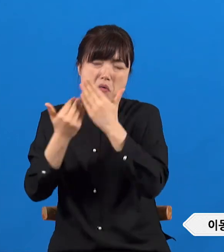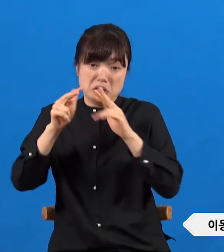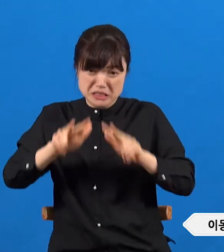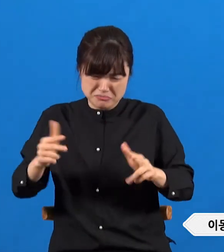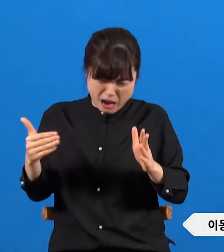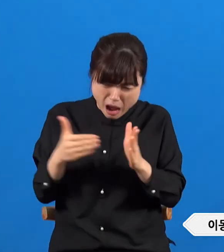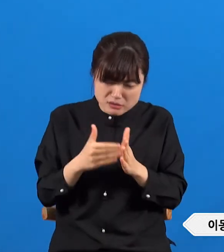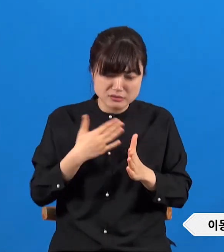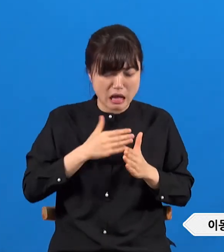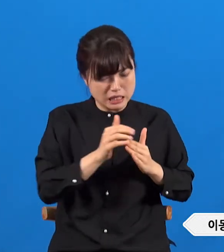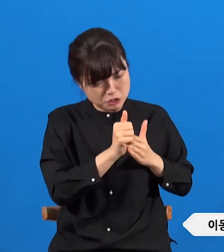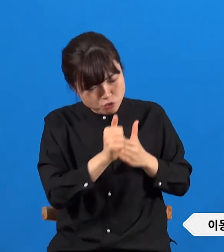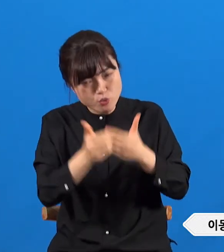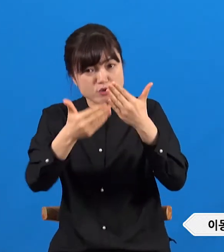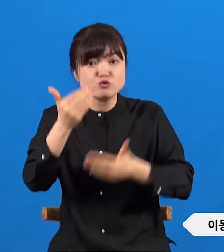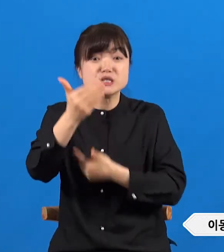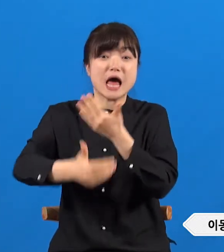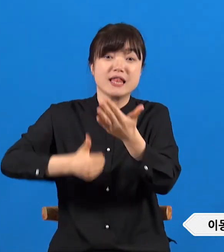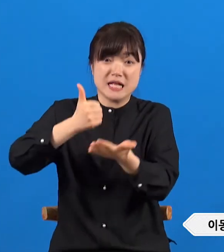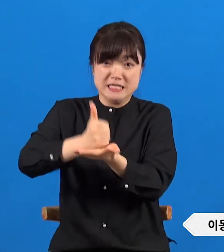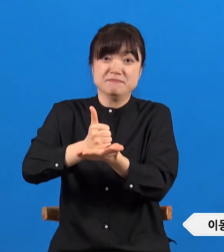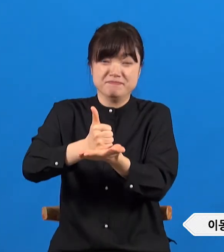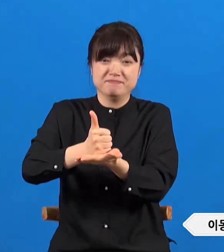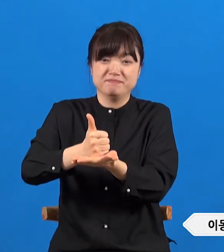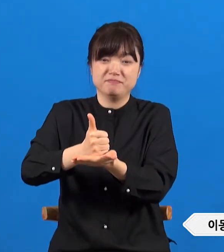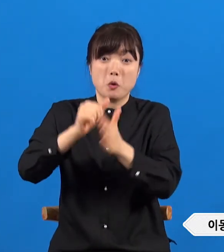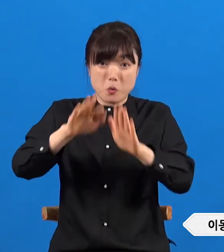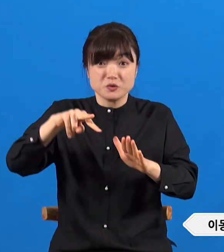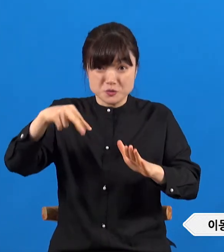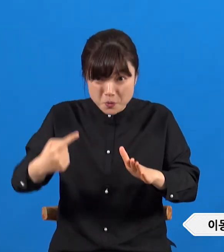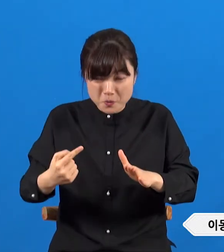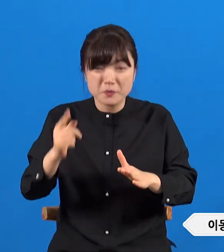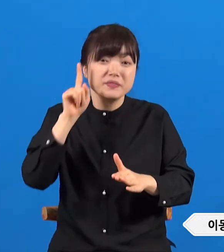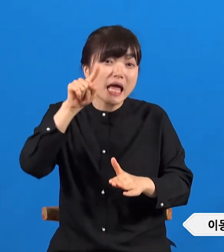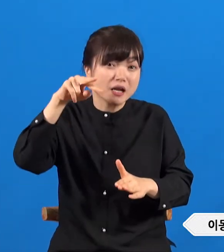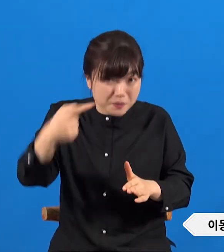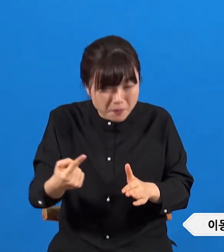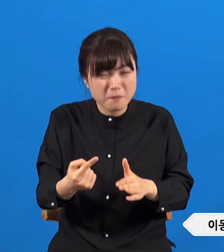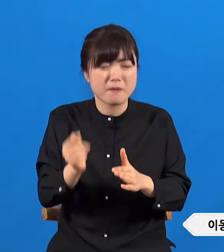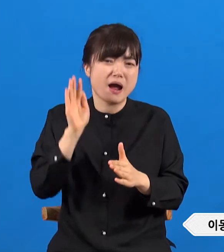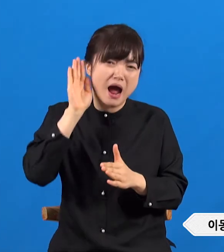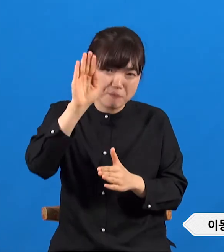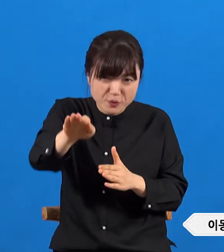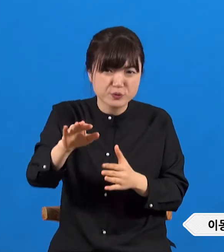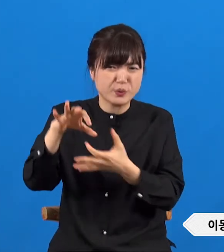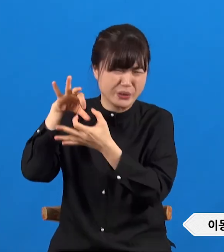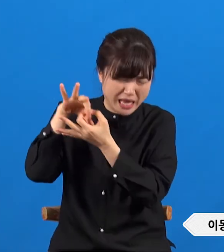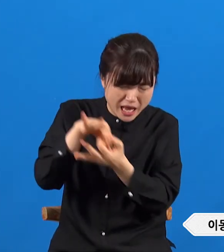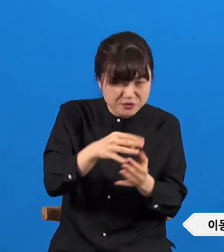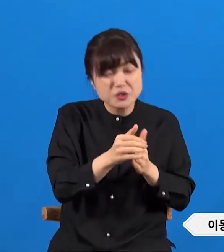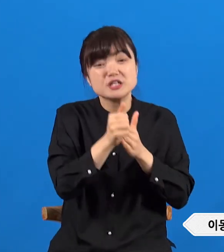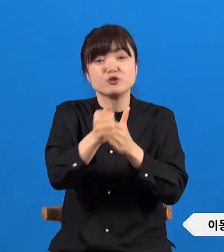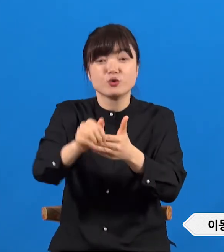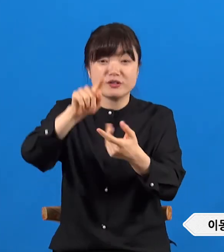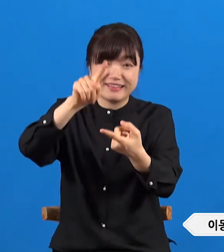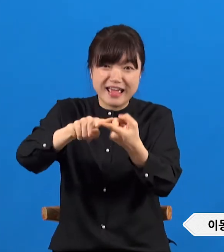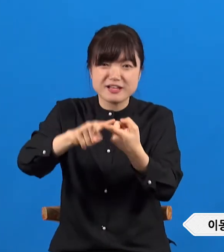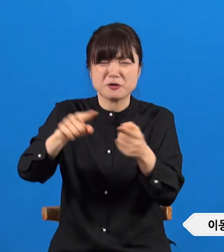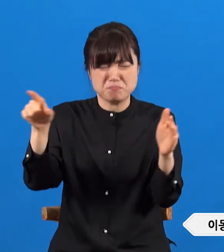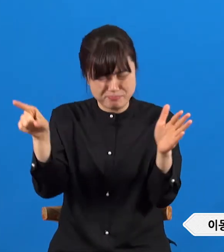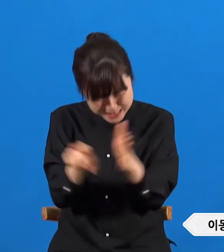과거에도 오늘까지 나를 인도하신, 우리를 인도하신 하나님이 오늘도 그리고 내일도 우리를 인도해 주실